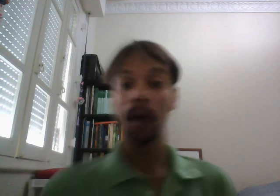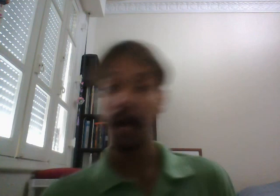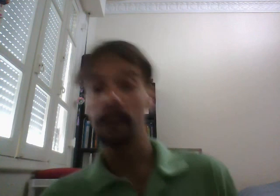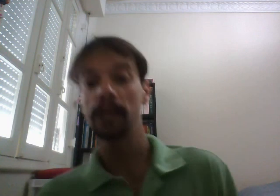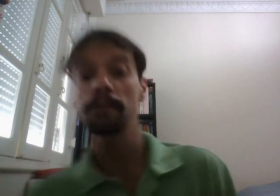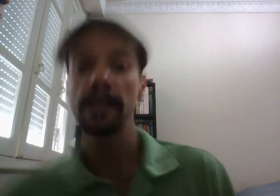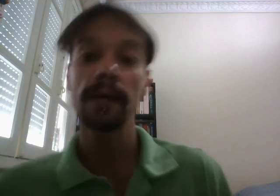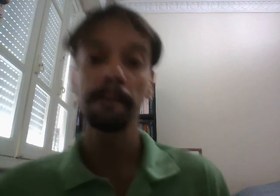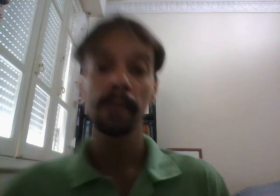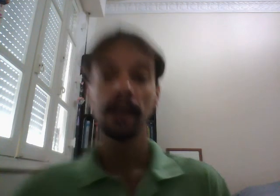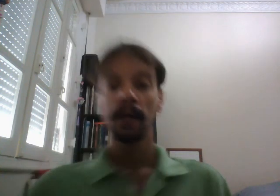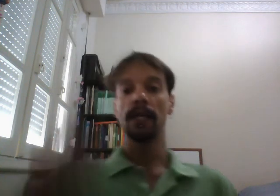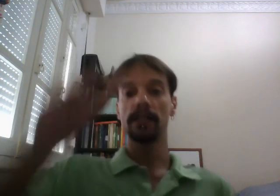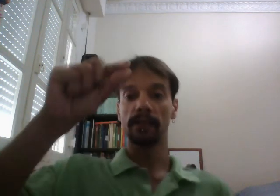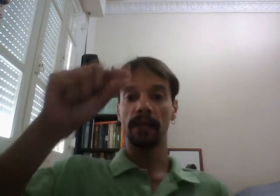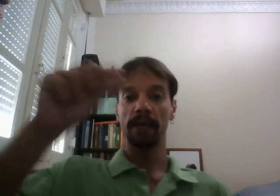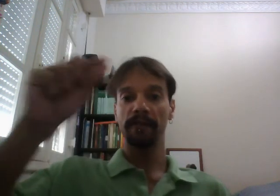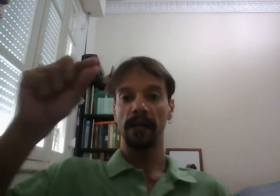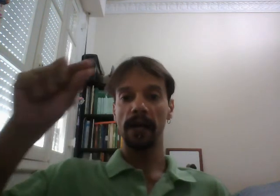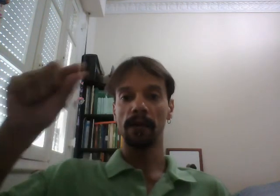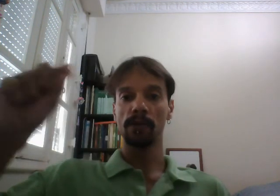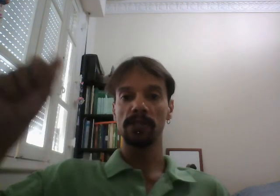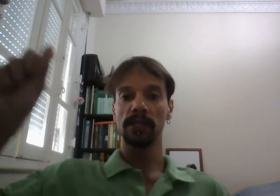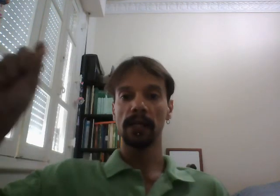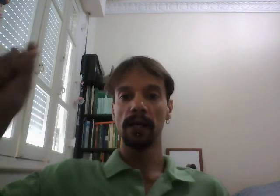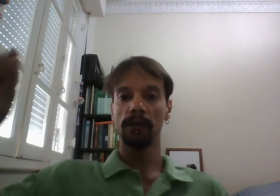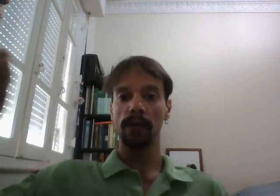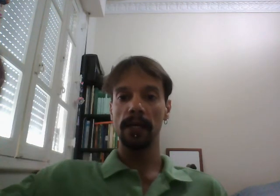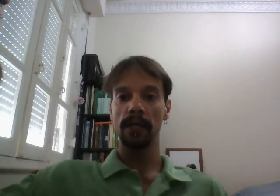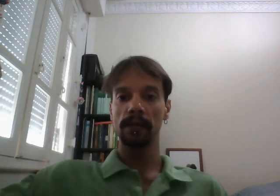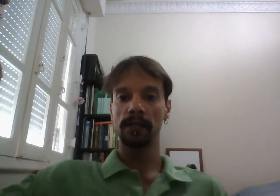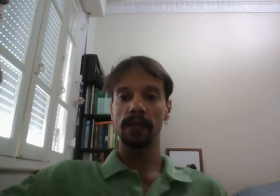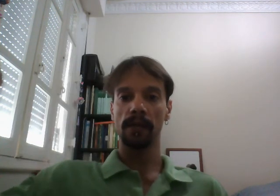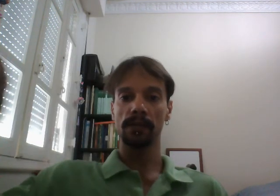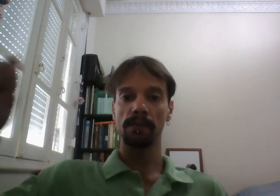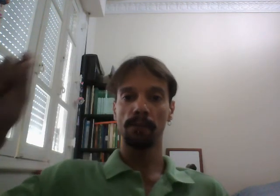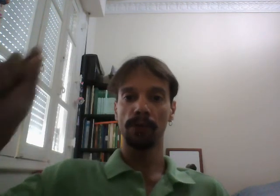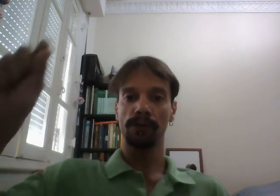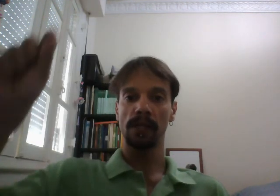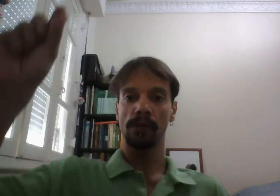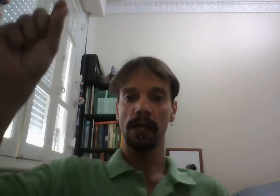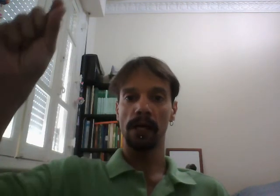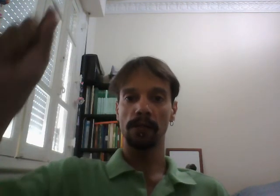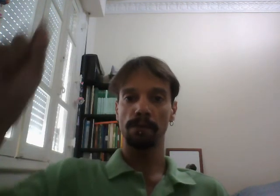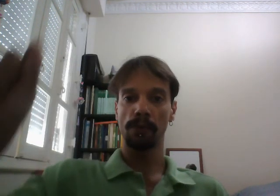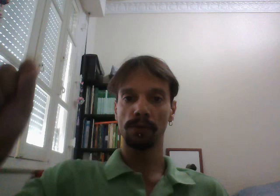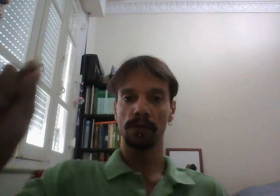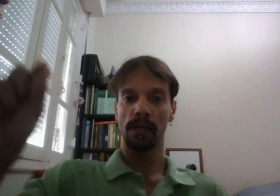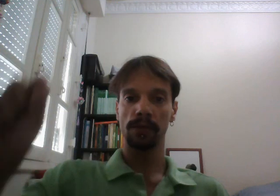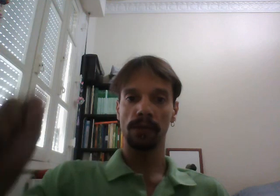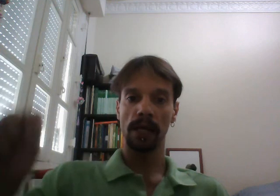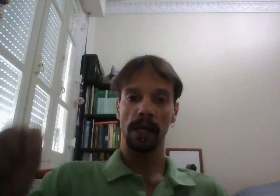alelo A e o alelo B, e eles, né, ficarão oscilando aí, serão muito selecionados, pouco